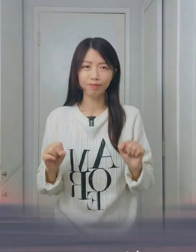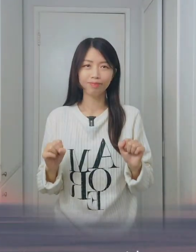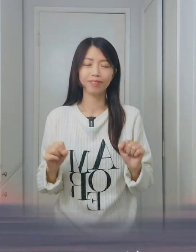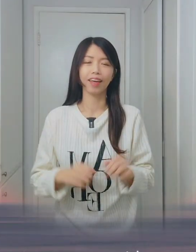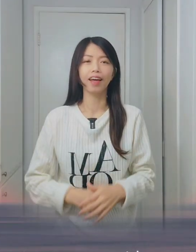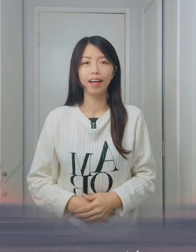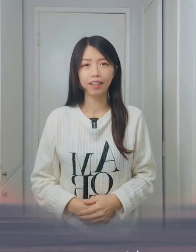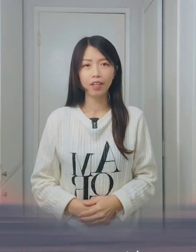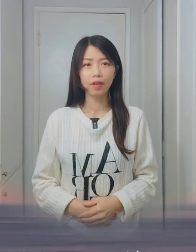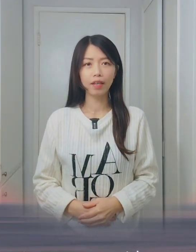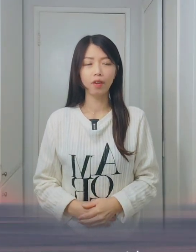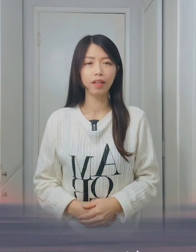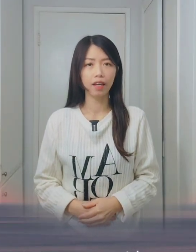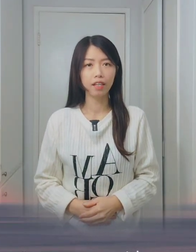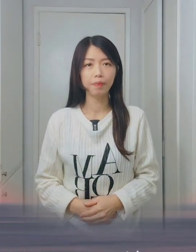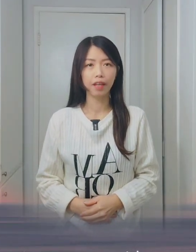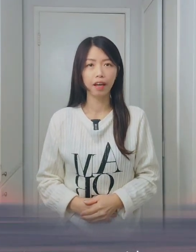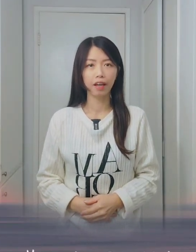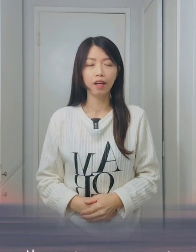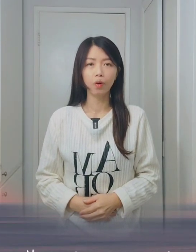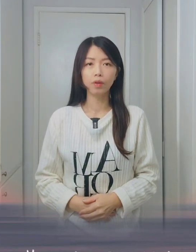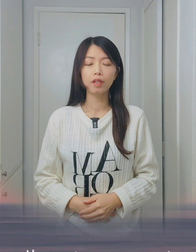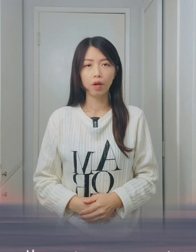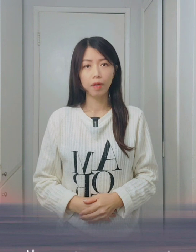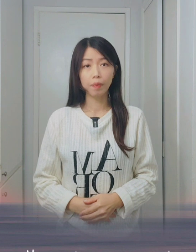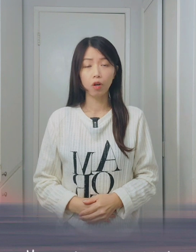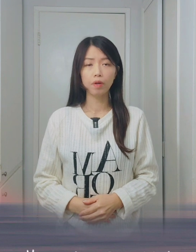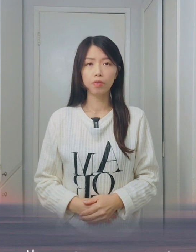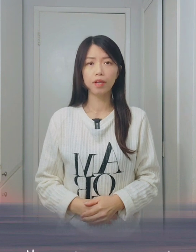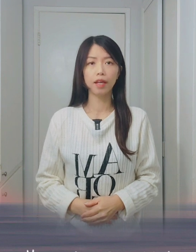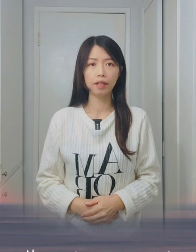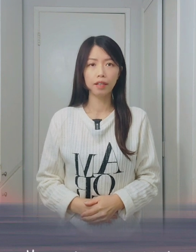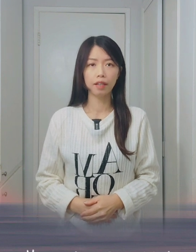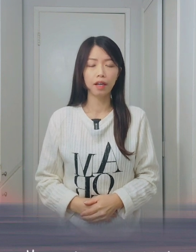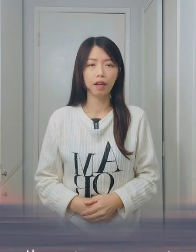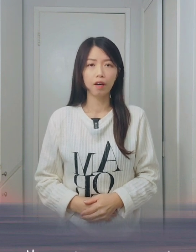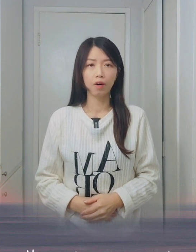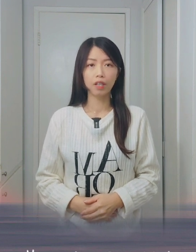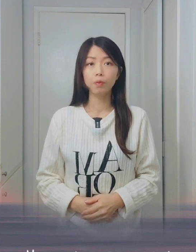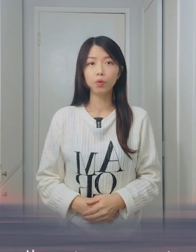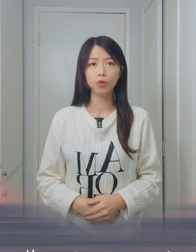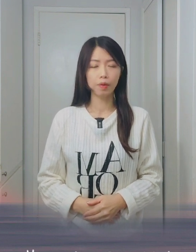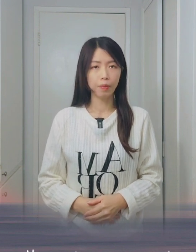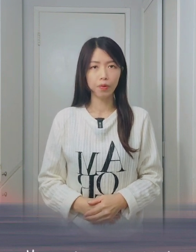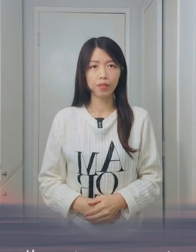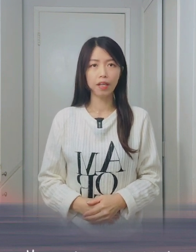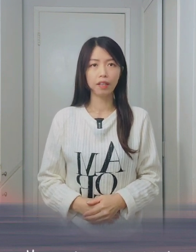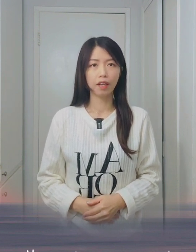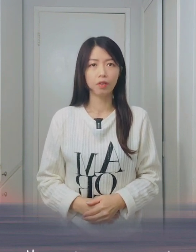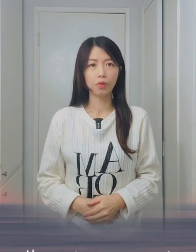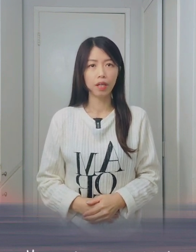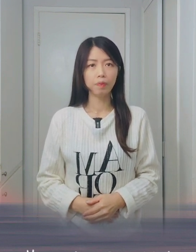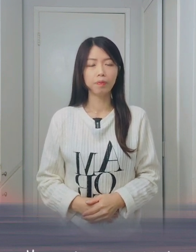안녕하세요. 아태주와 채널의 다이앤입니다. 오늘 저와 함께 배워볼 수어 찬양은 김호중 님이